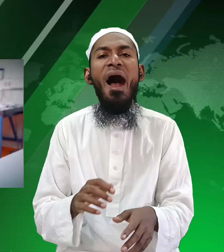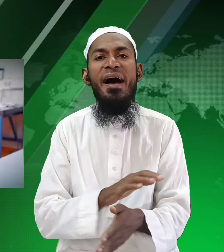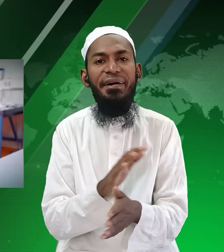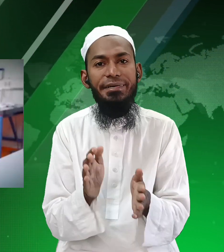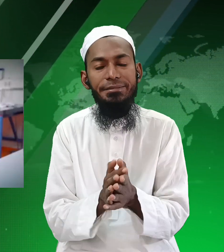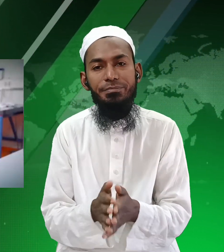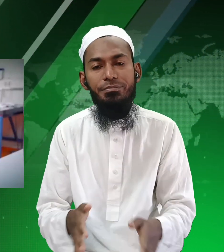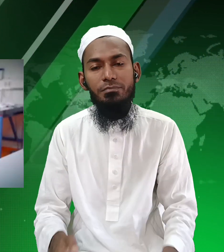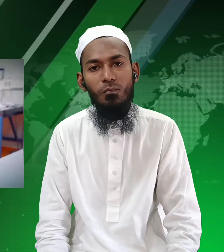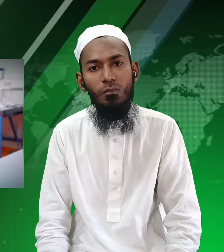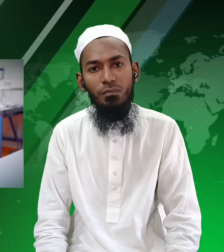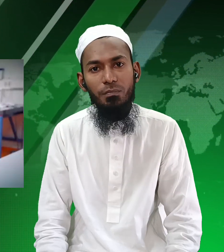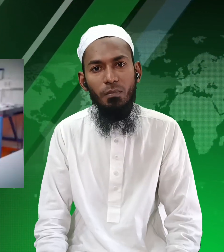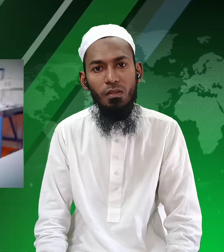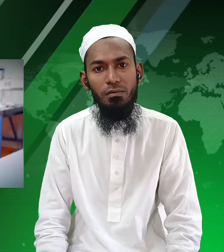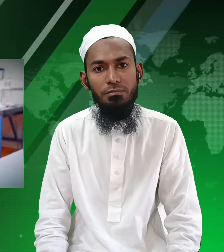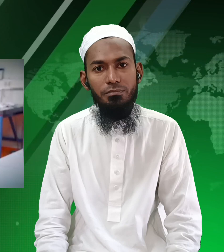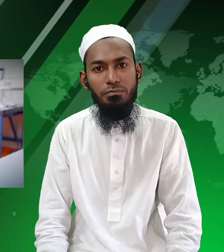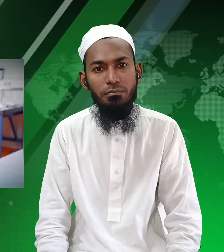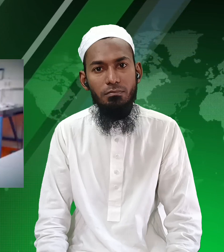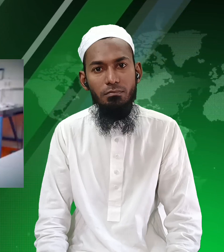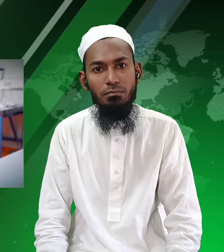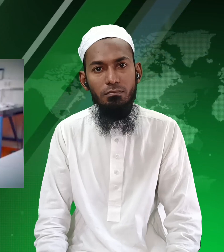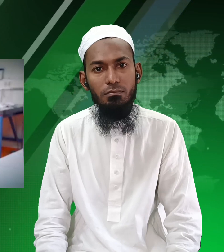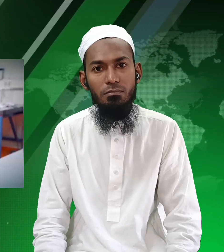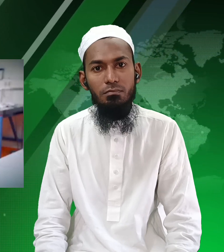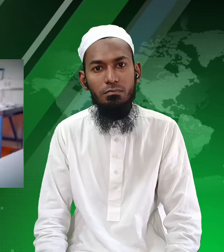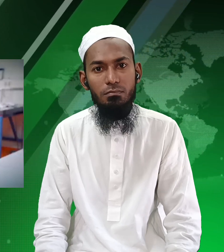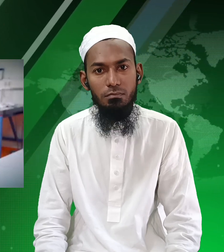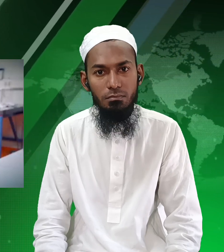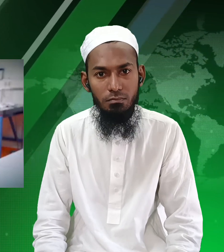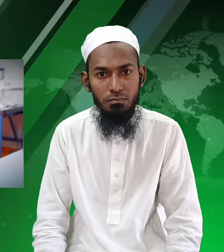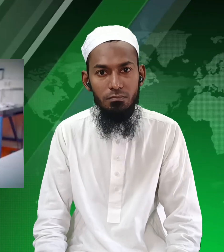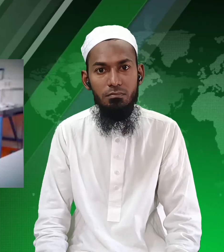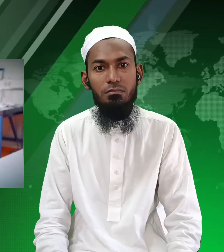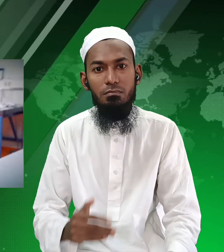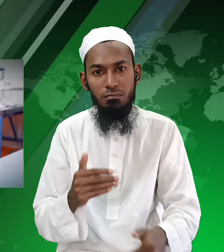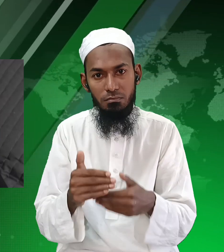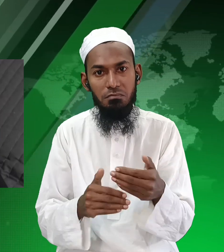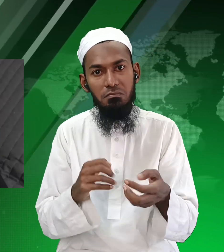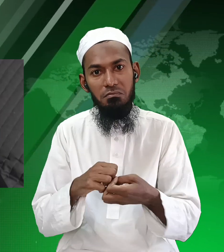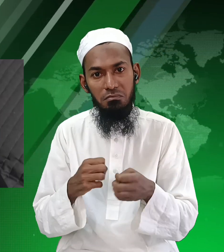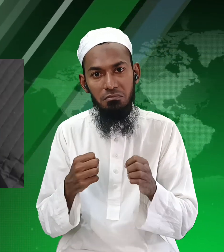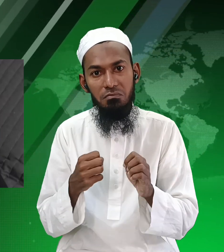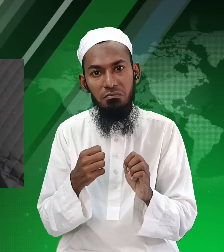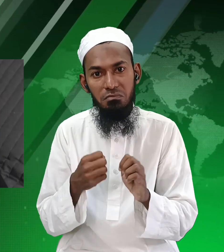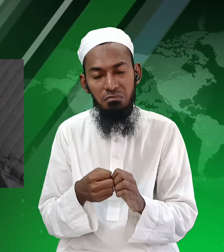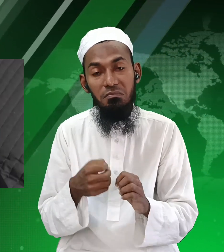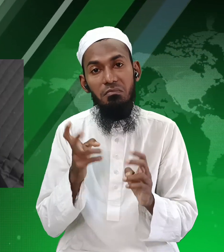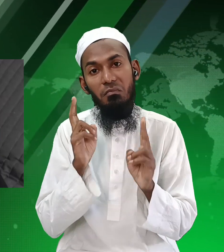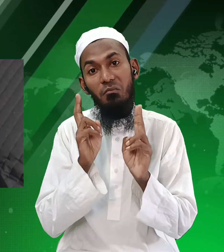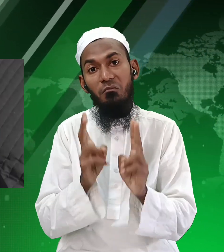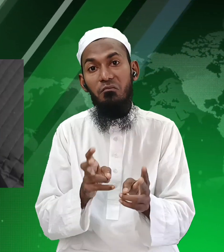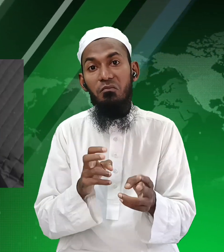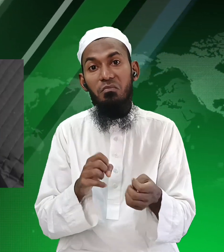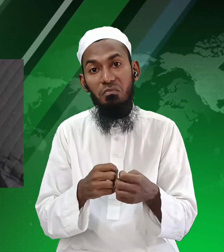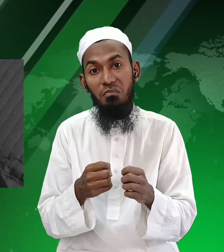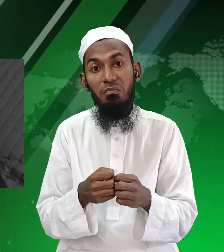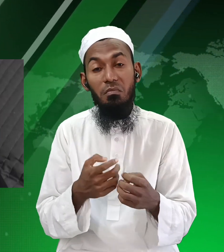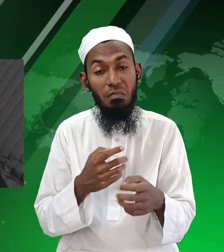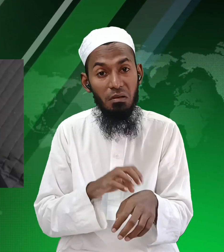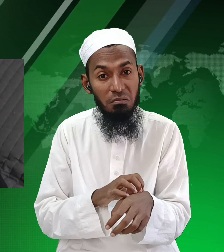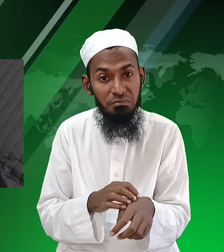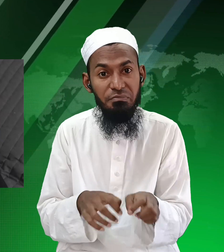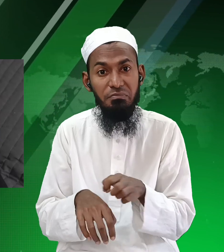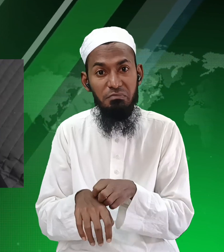তো ইলেকট্রোলাইট যদি ইমব্যালেন্স হয়ে যায়, সেক্ষেত্রে আসলে বোন ডিজিজ হতে পারে অথবা মিনারেল ডিজিজ হতে পারে। সেক্ষেত্রে আপনার এই ইচি স্কিন বা